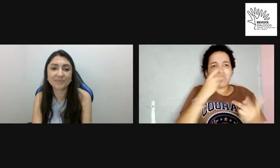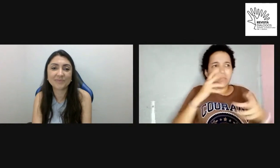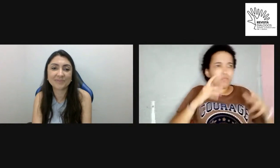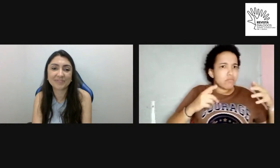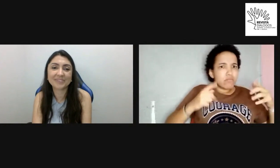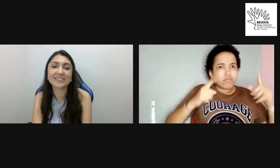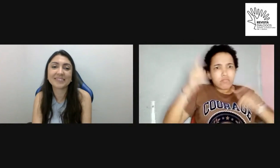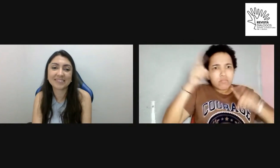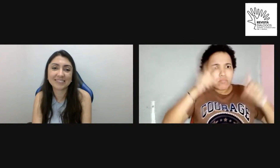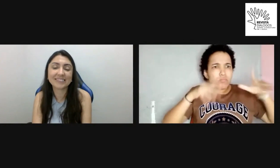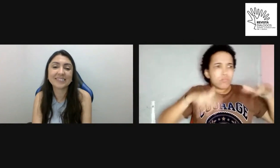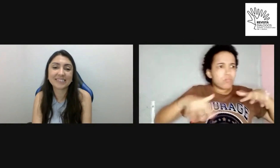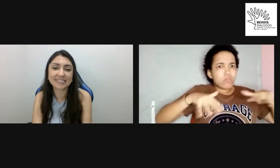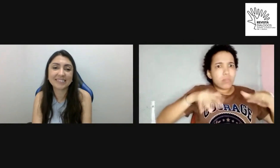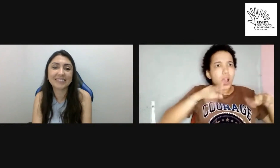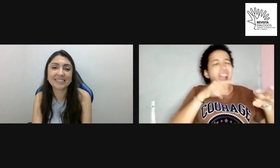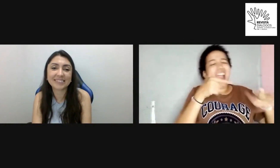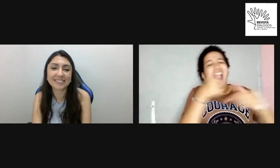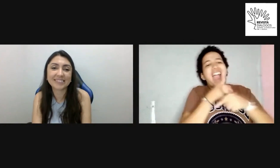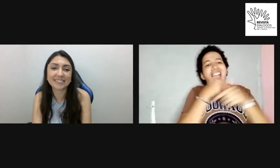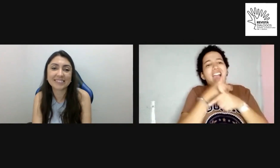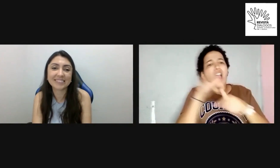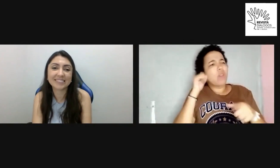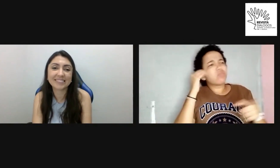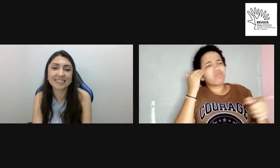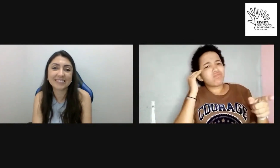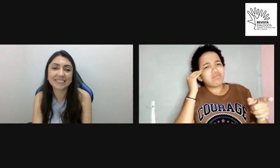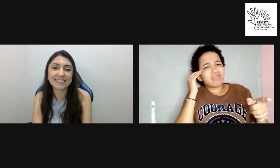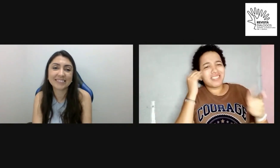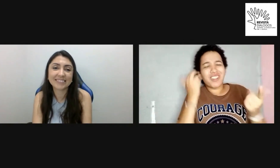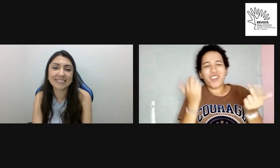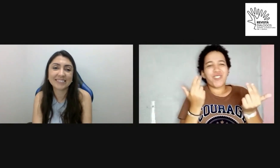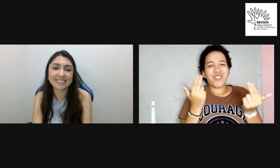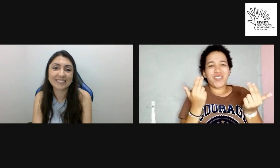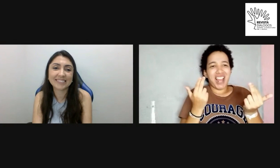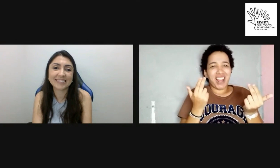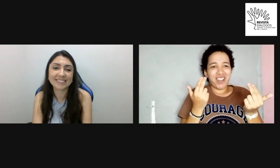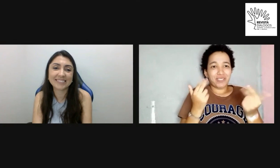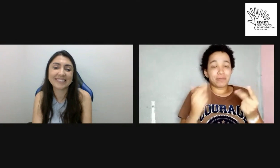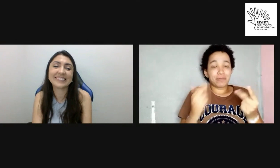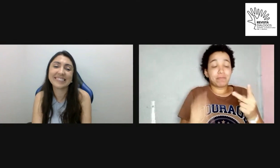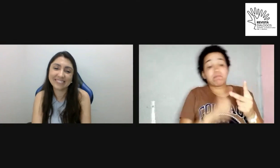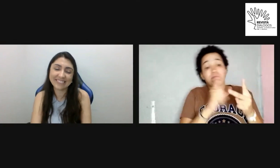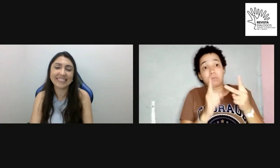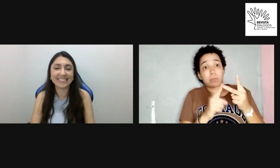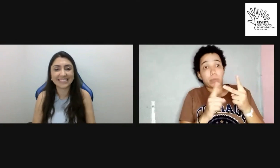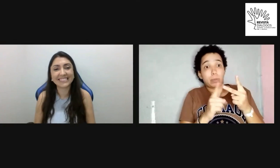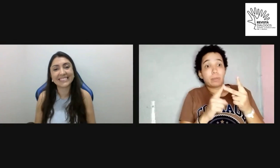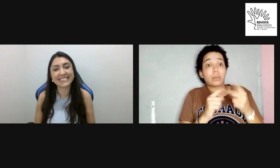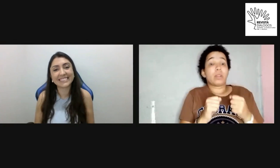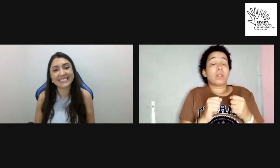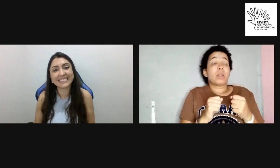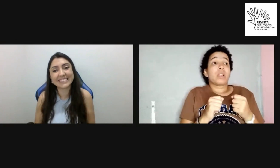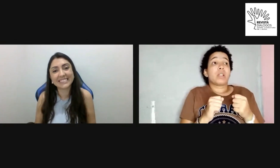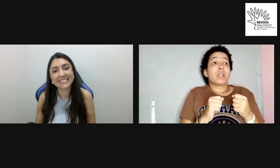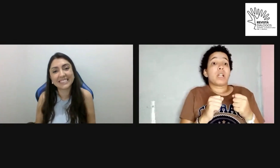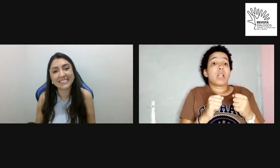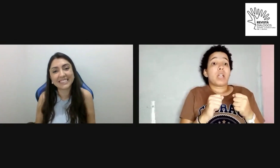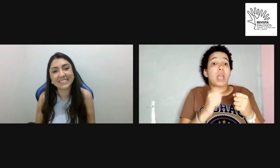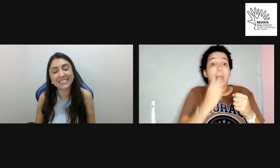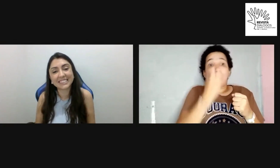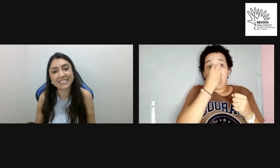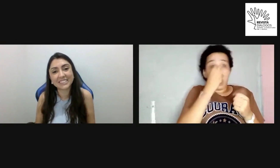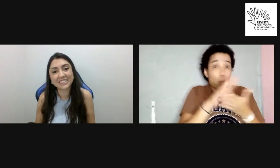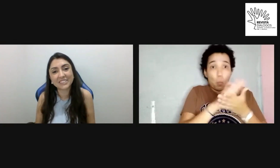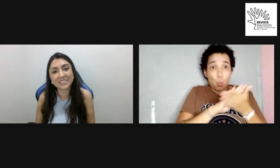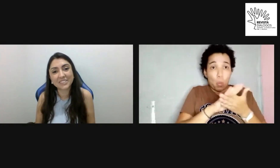não entendemos. Com os palhaços surdos é igual. As expressões de movimento fazem as pessoas rirem, mas os ouvintes não entendem.